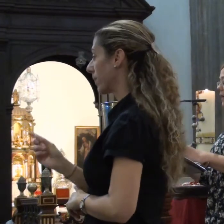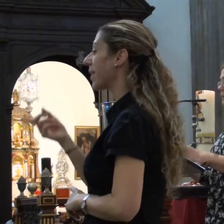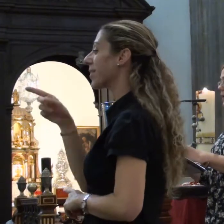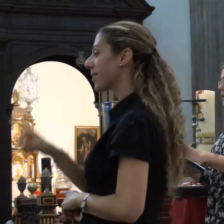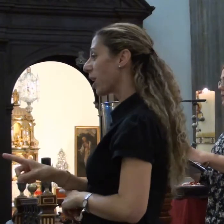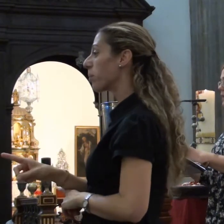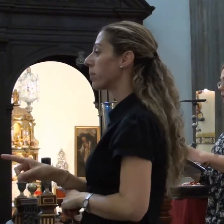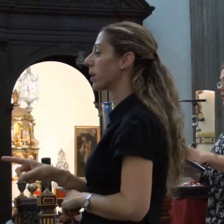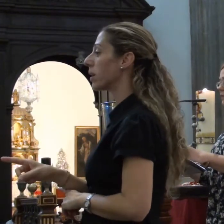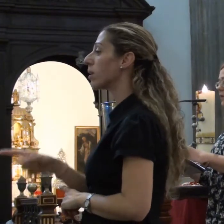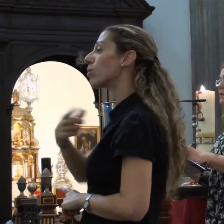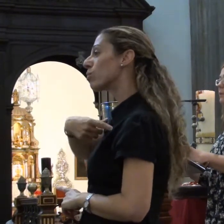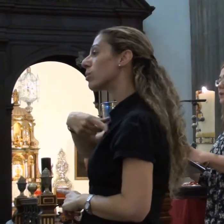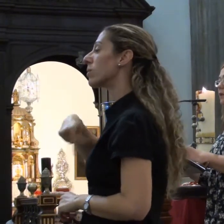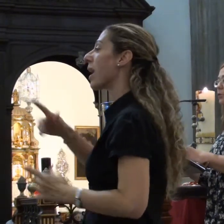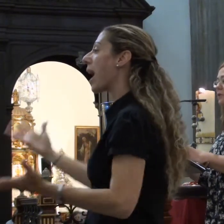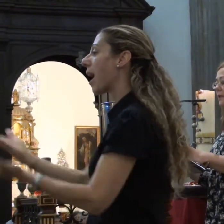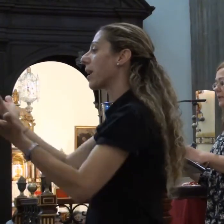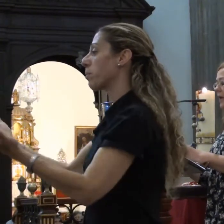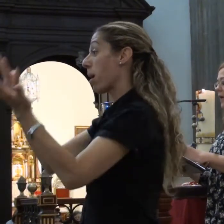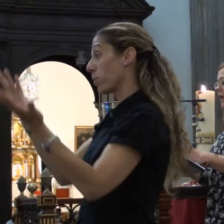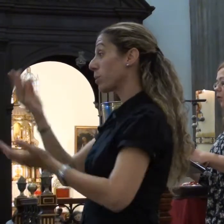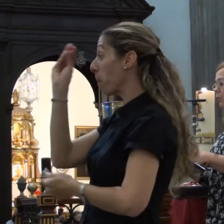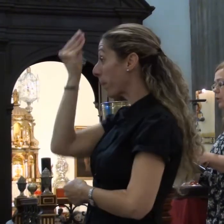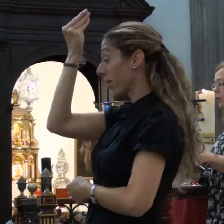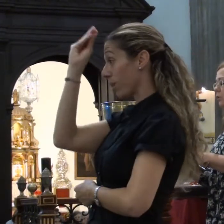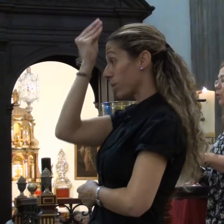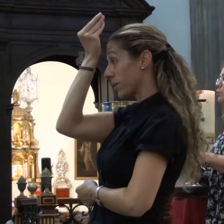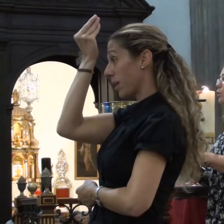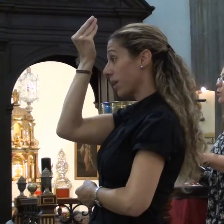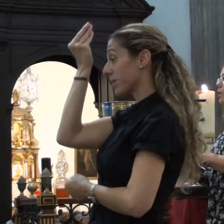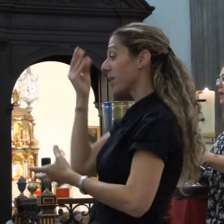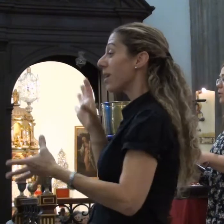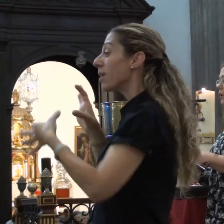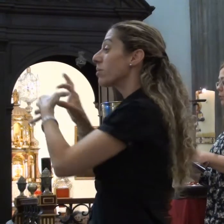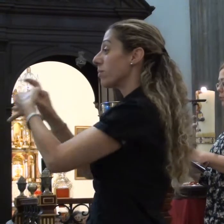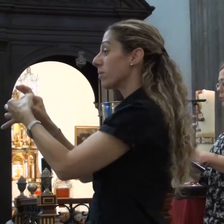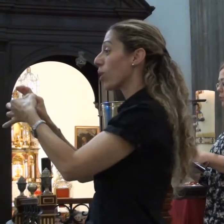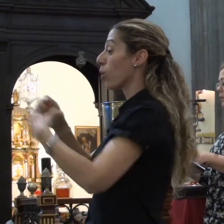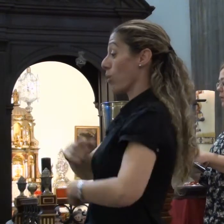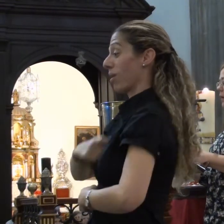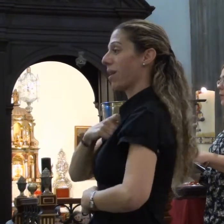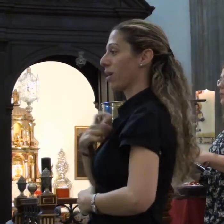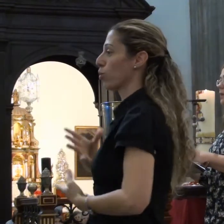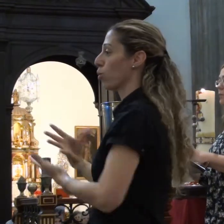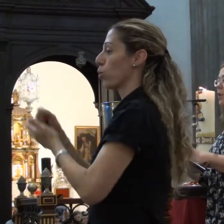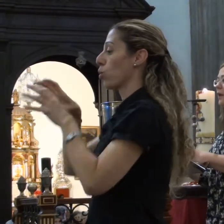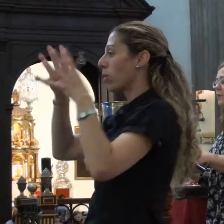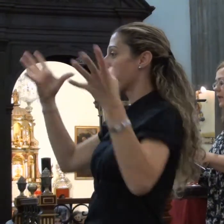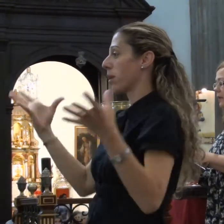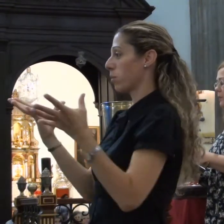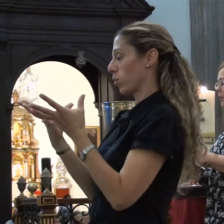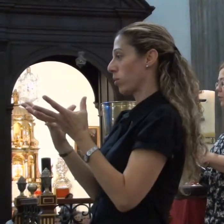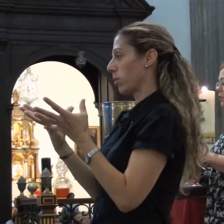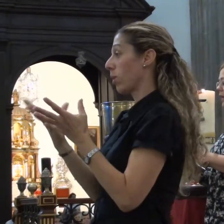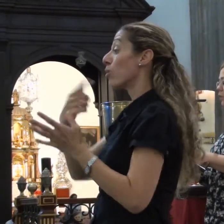queremos animarles a vivir este pentecostés en Comunión con todos los largos del mundo pidamos